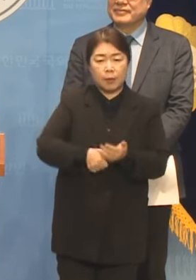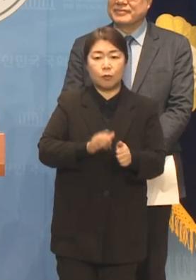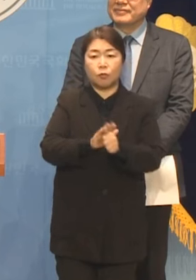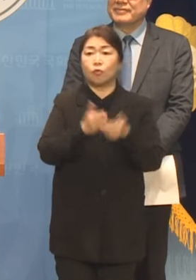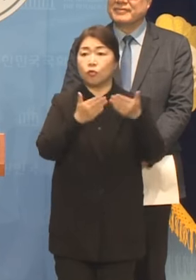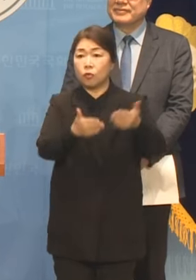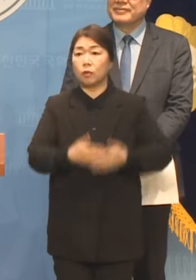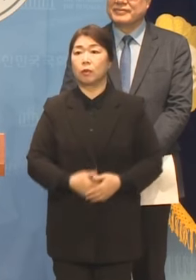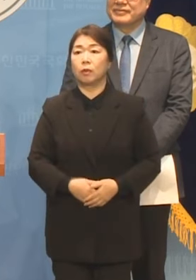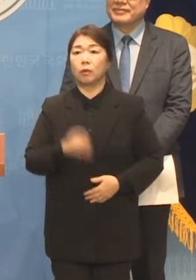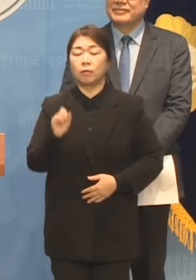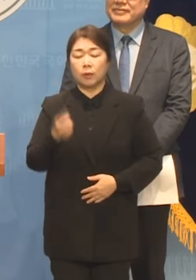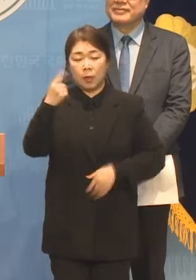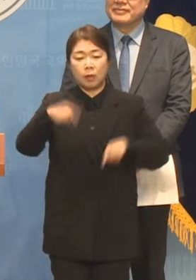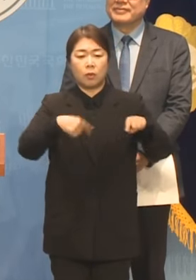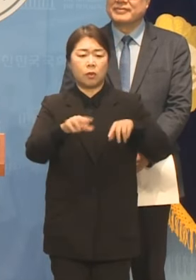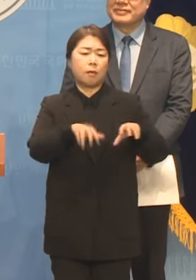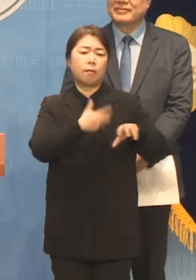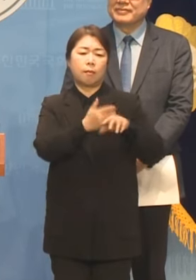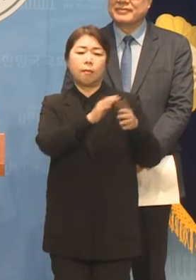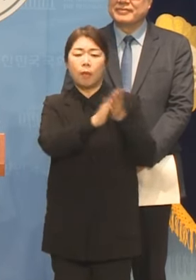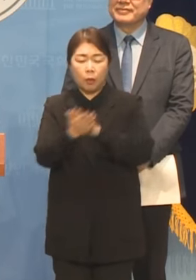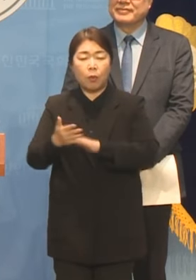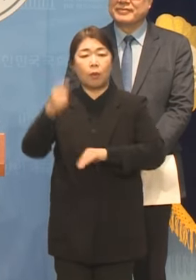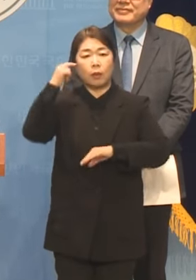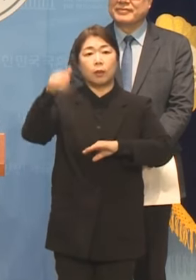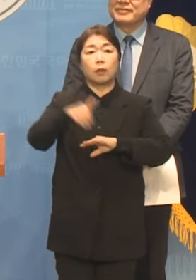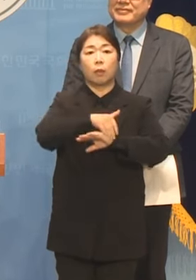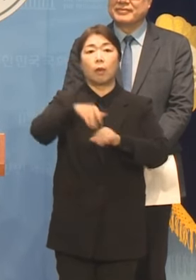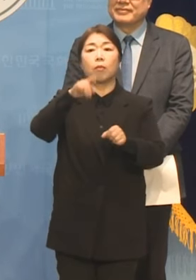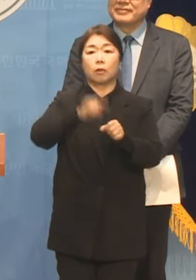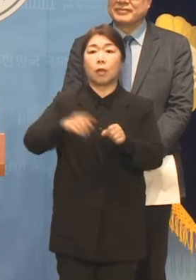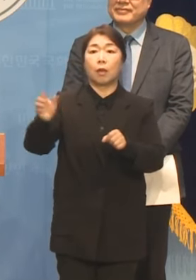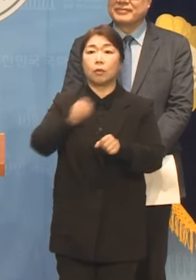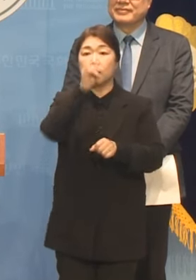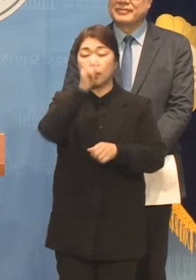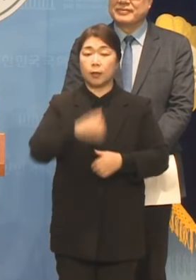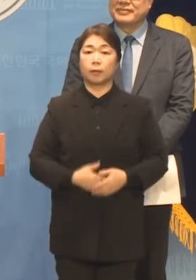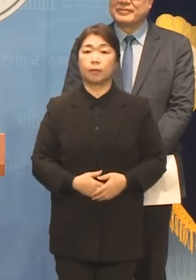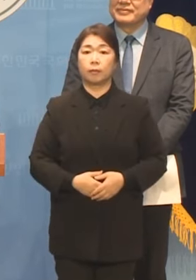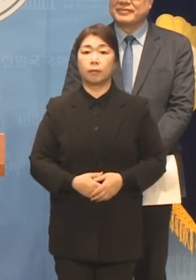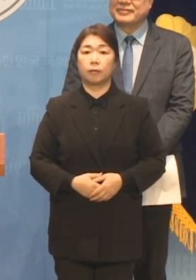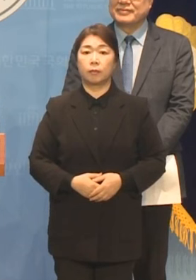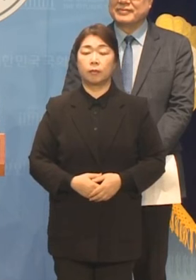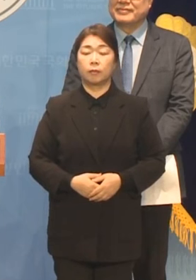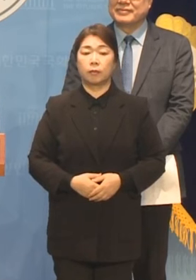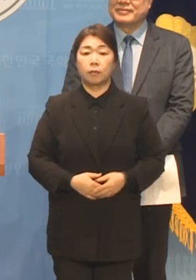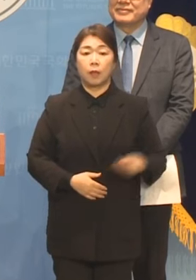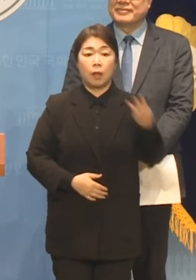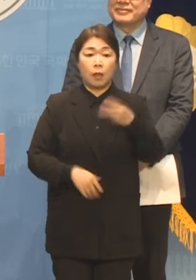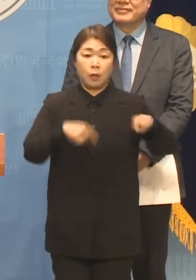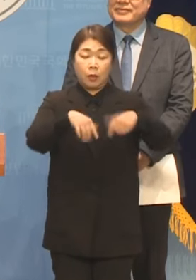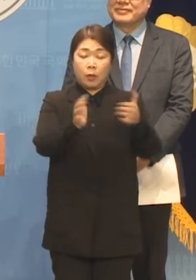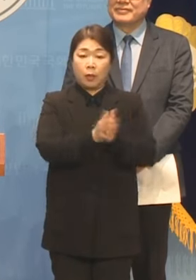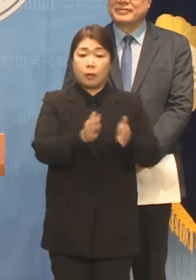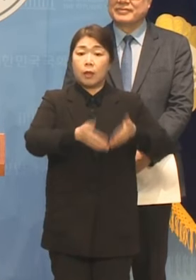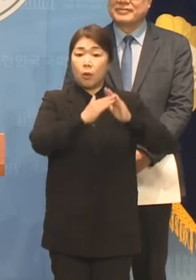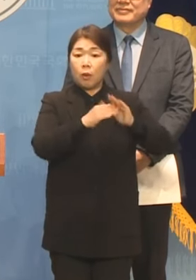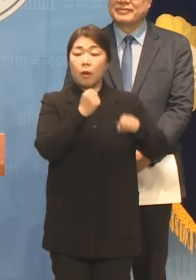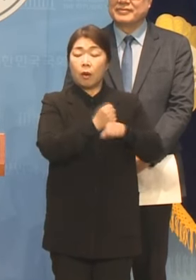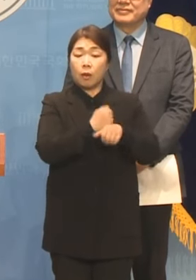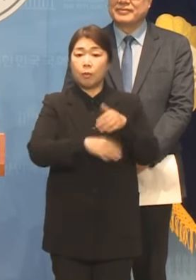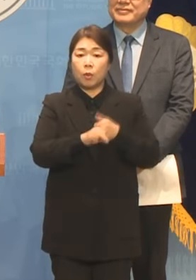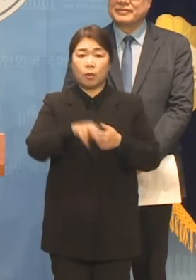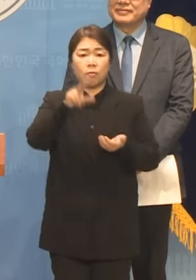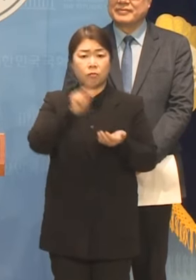통해 정치를 바꿔는 바꿔보자는 것입니다 유력한 정당이 출연하는 것만으로 정치의 모든